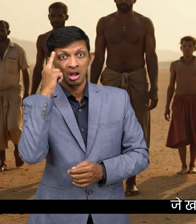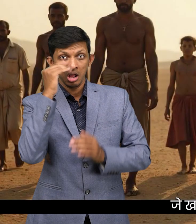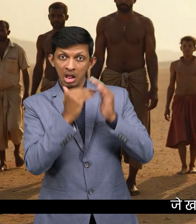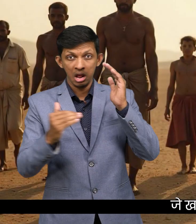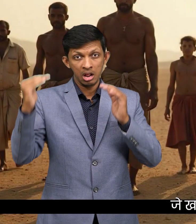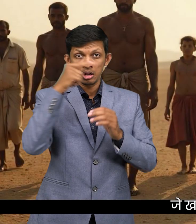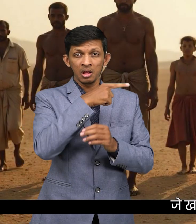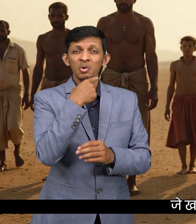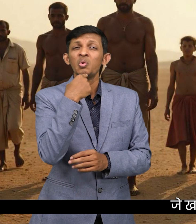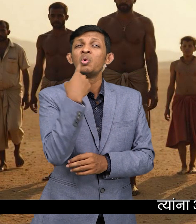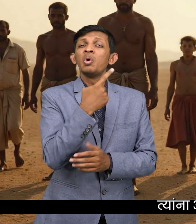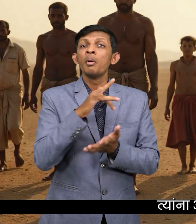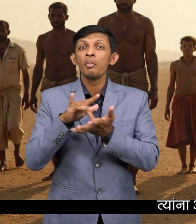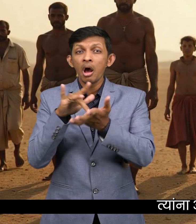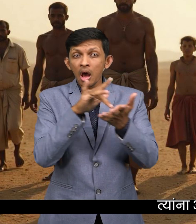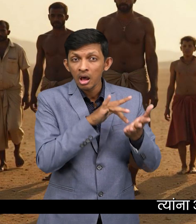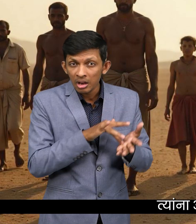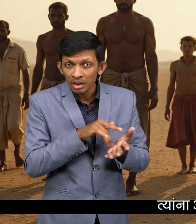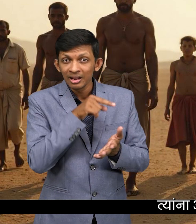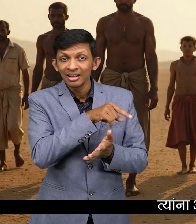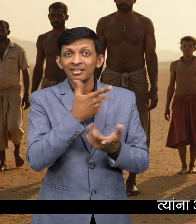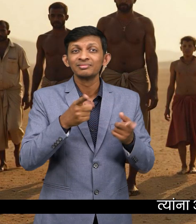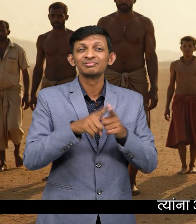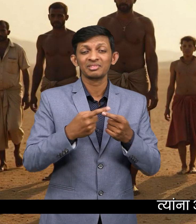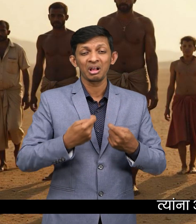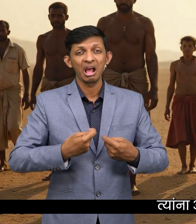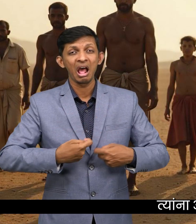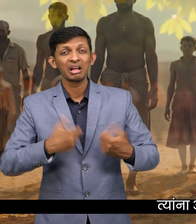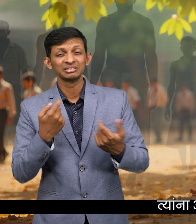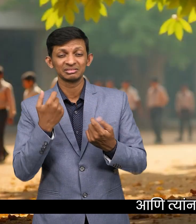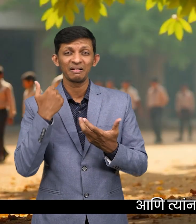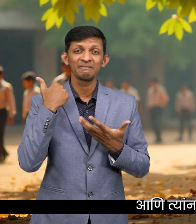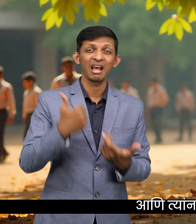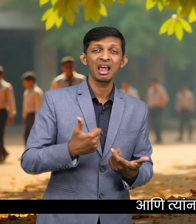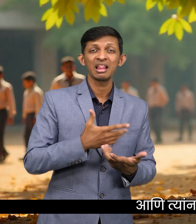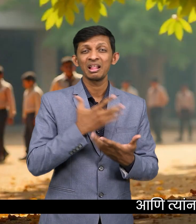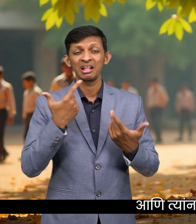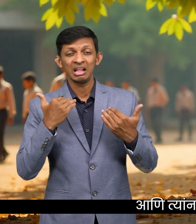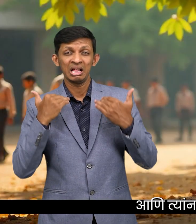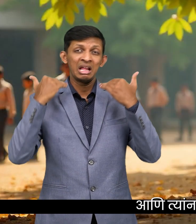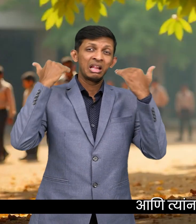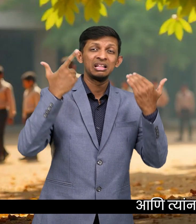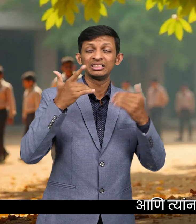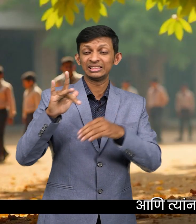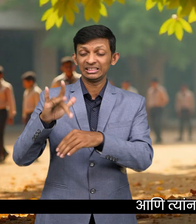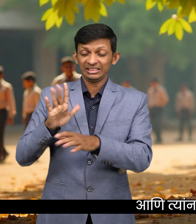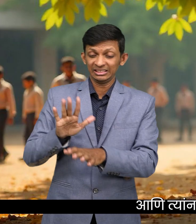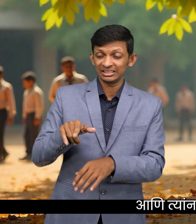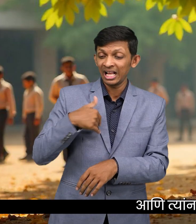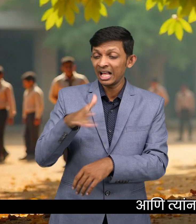जे खालच्या स्थानावर होते त्यांना अयोग्य मानले जात असे आणि त्यांना अस्पृश्य म्हटले जात असे.